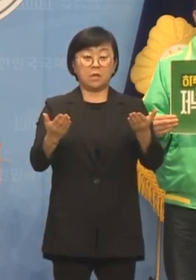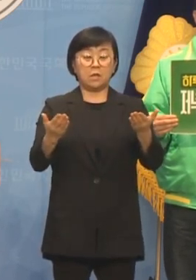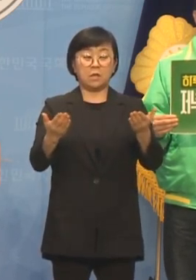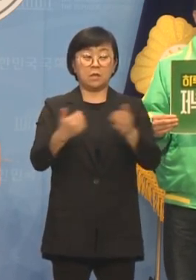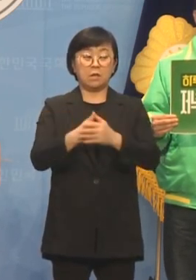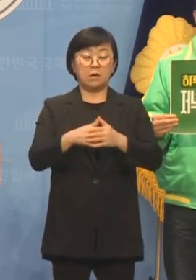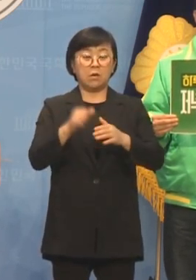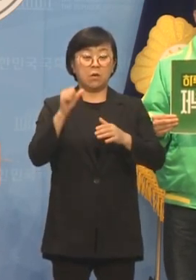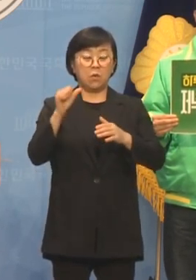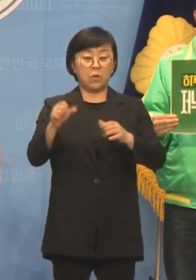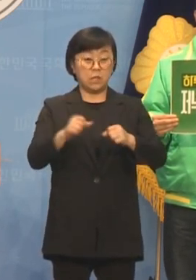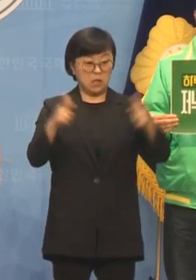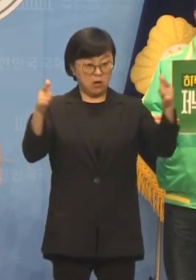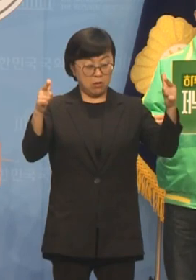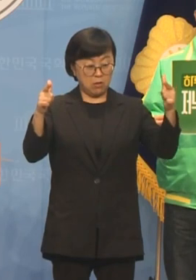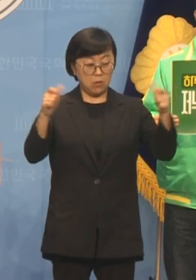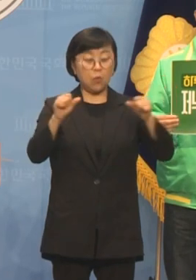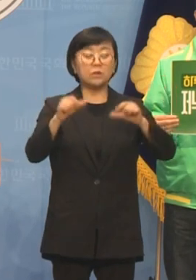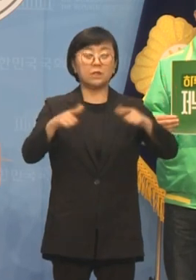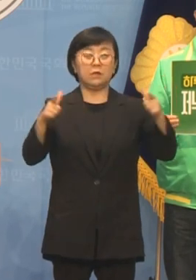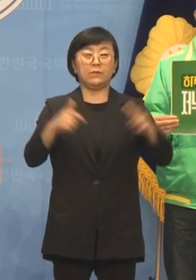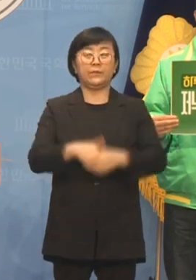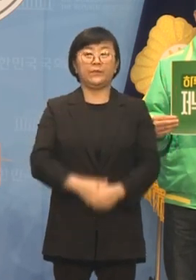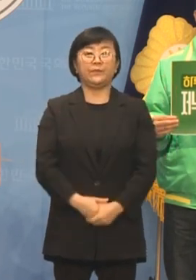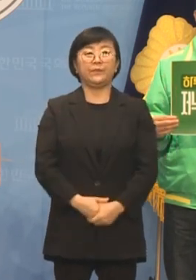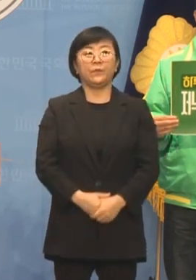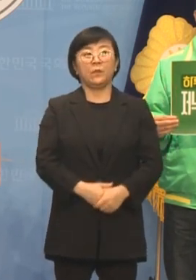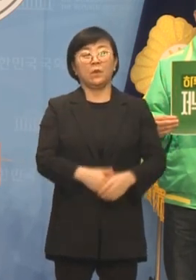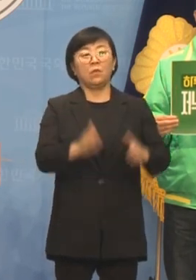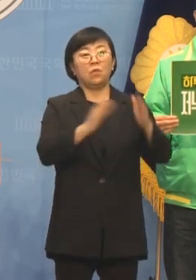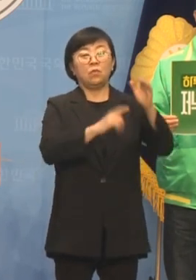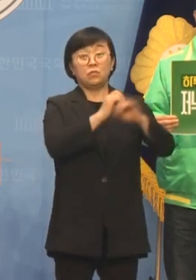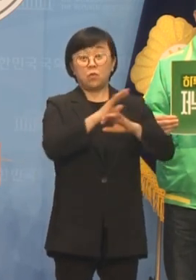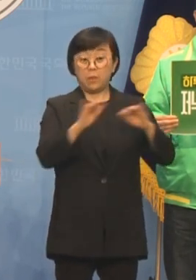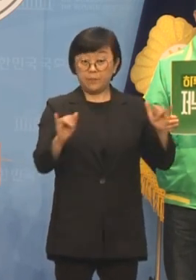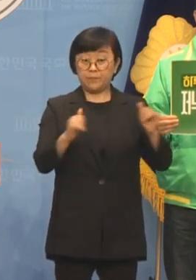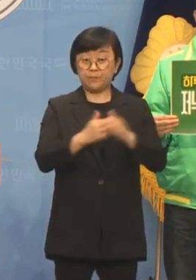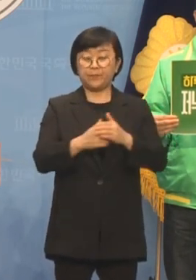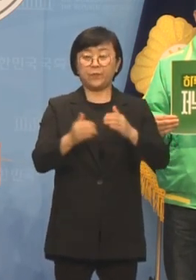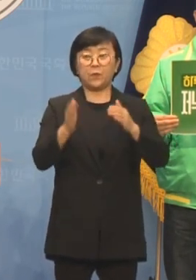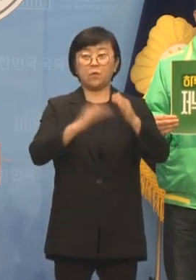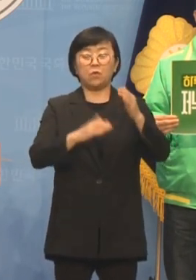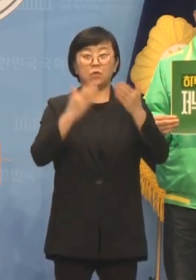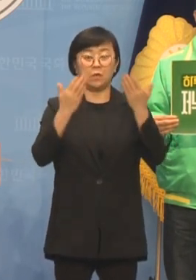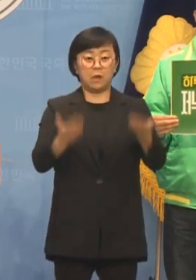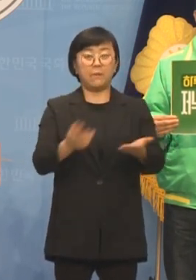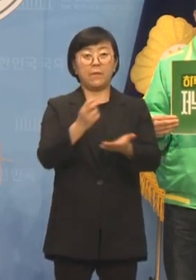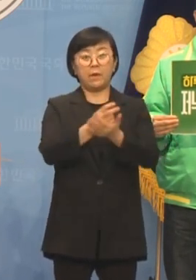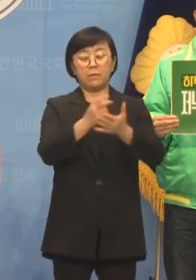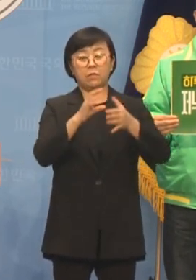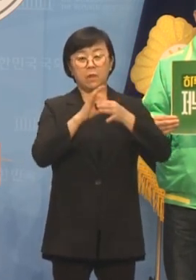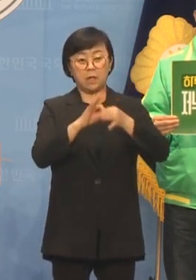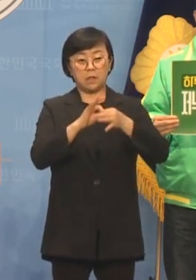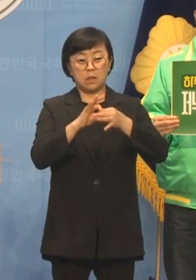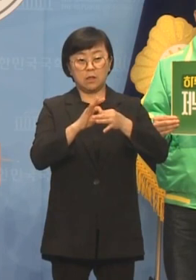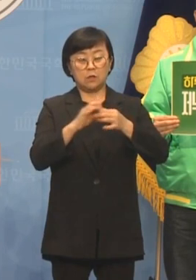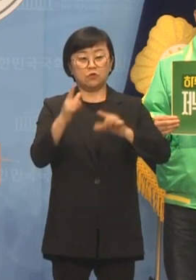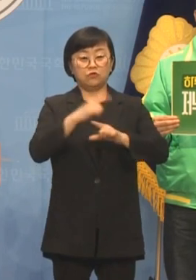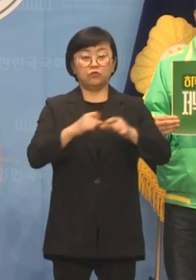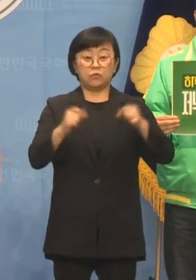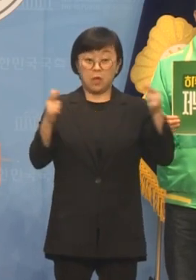5일 확대하겠습니다 관공서 어 공유 일에 관한 법률에 따른 유거 효율이